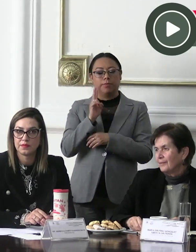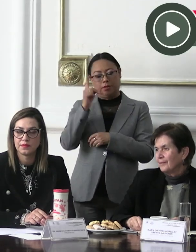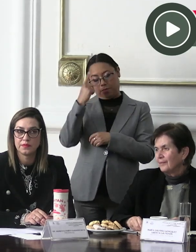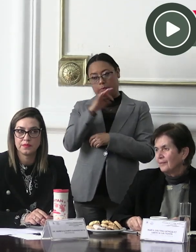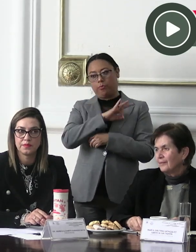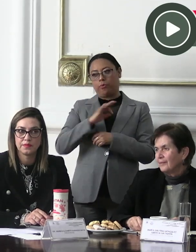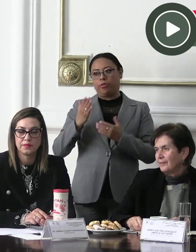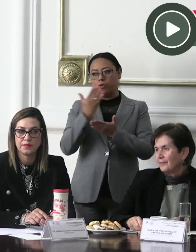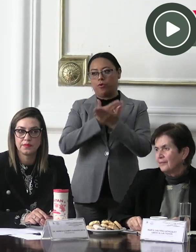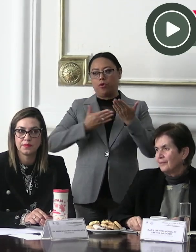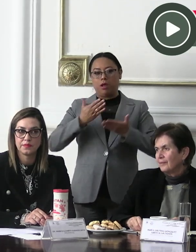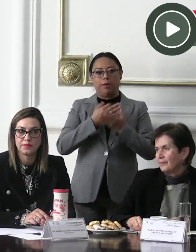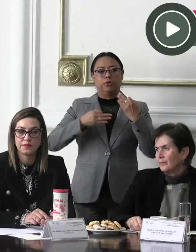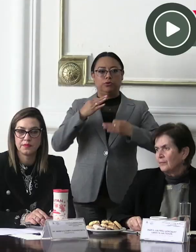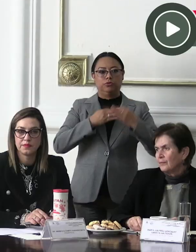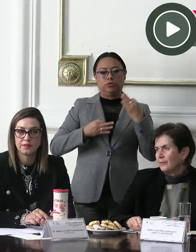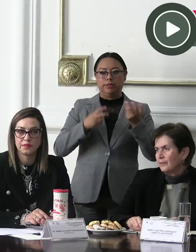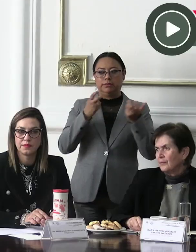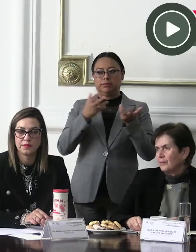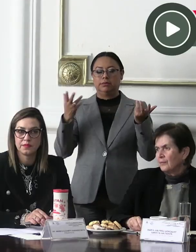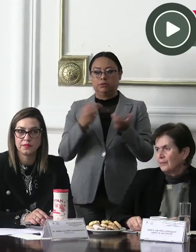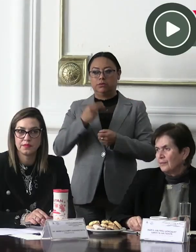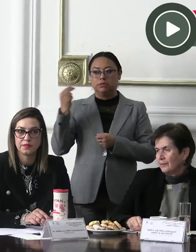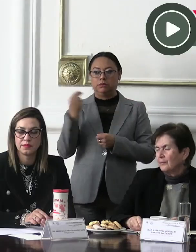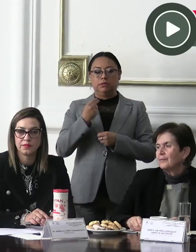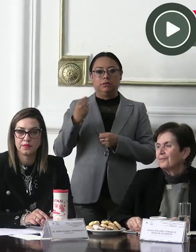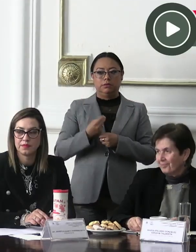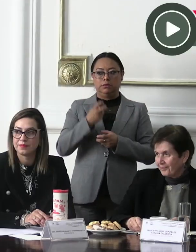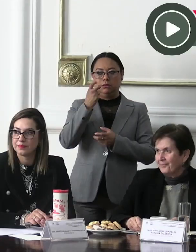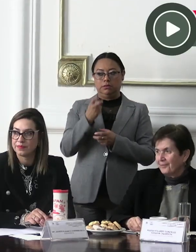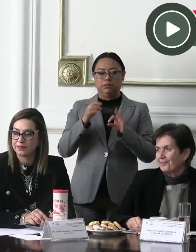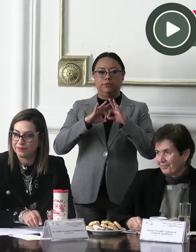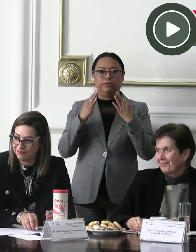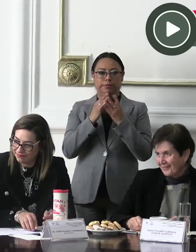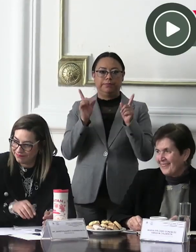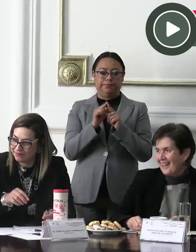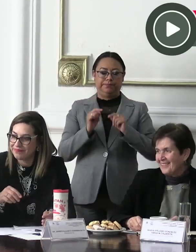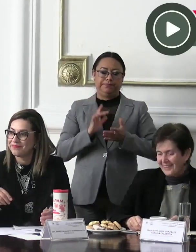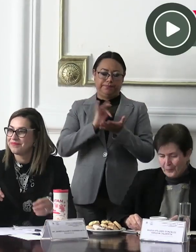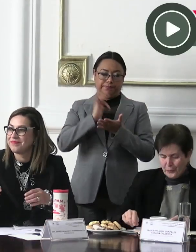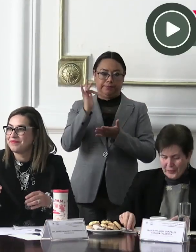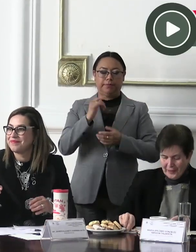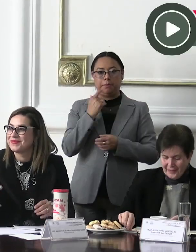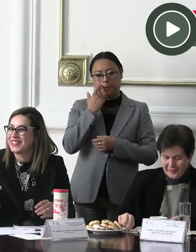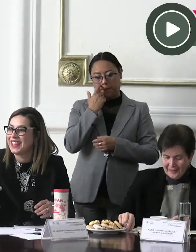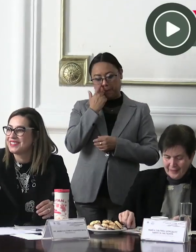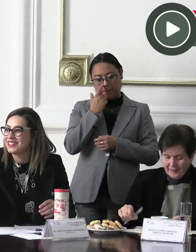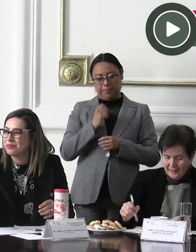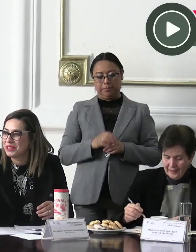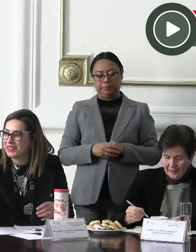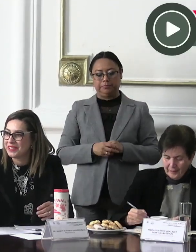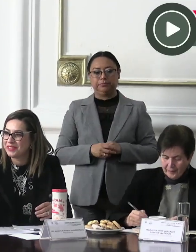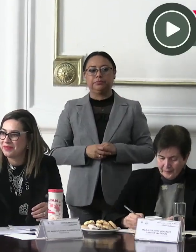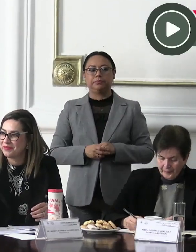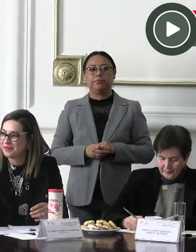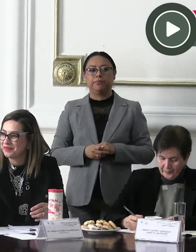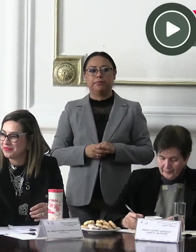colaborando con todas las acciones que sean necesarias en este sentido. Es cuanto. Gracias, presidente.